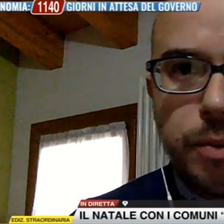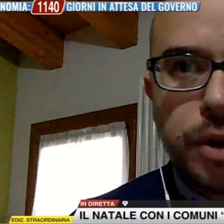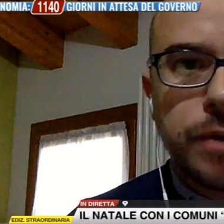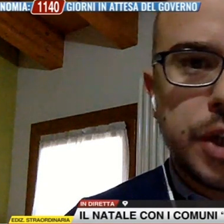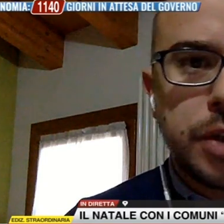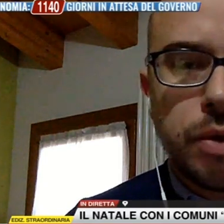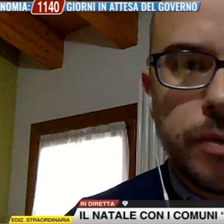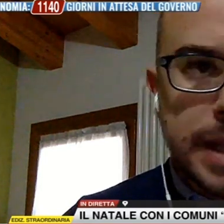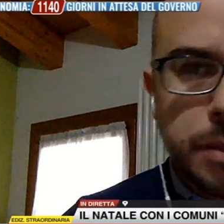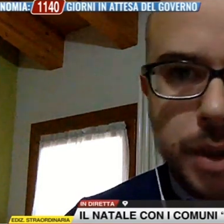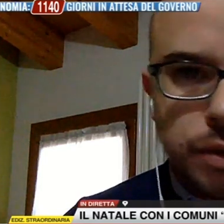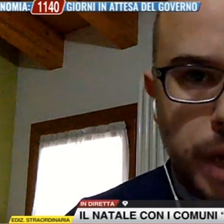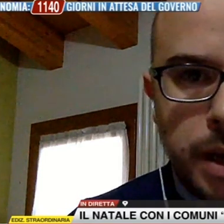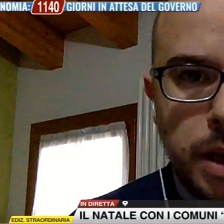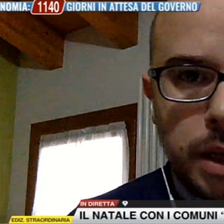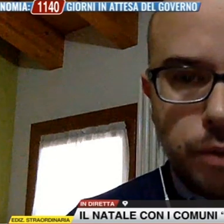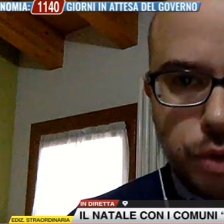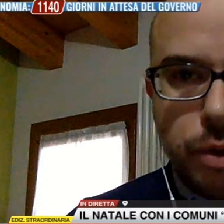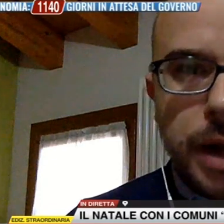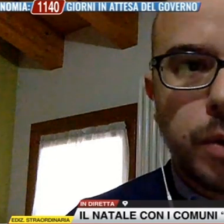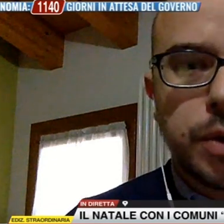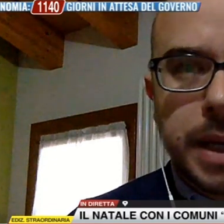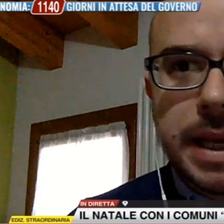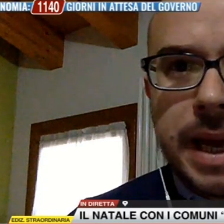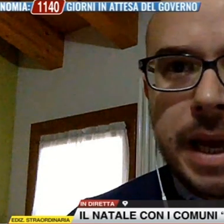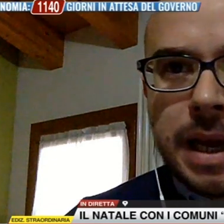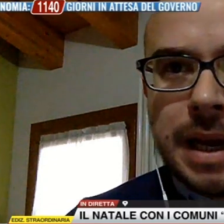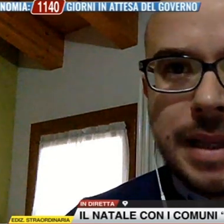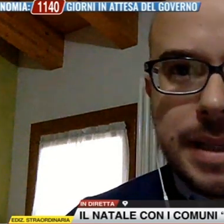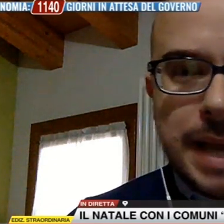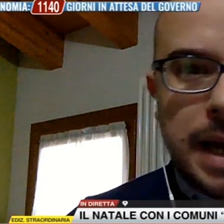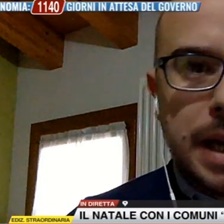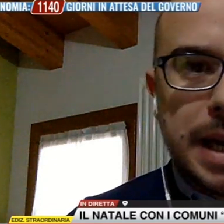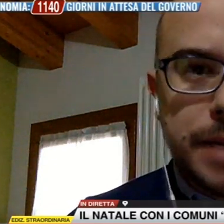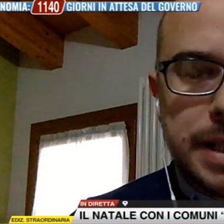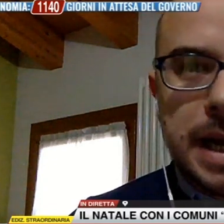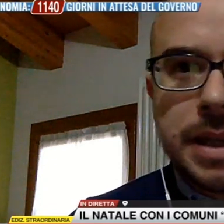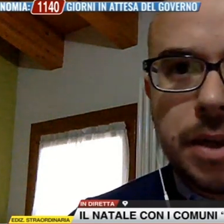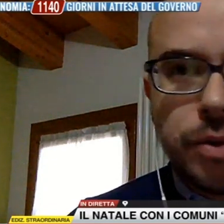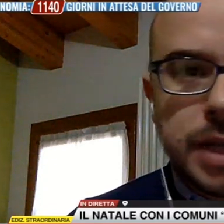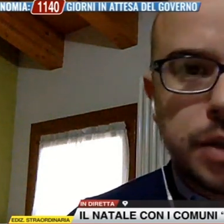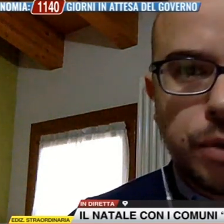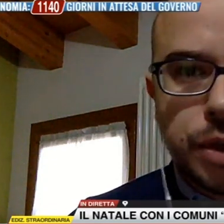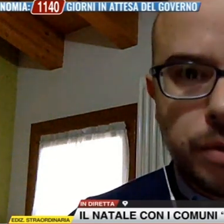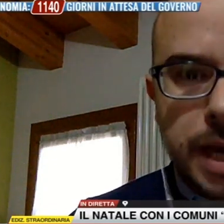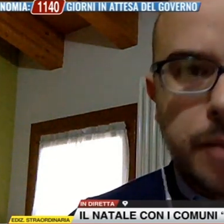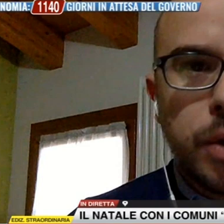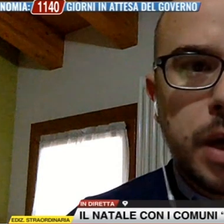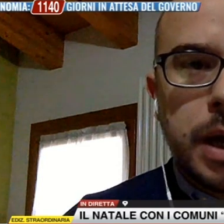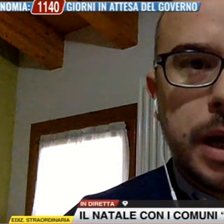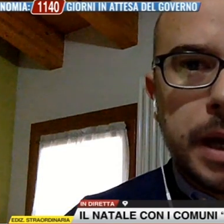ne erano morti 990 persone in un giorno. Ecco, questo per dire l'entità, la gravità del contesto in cui ci